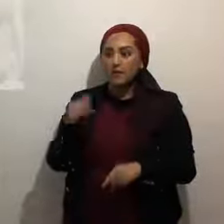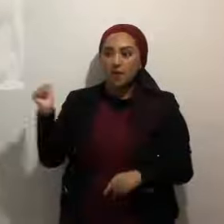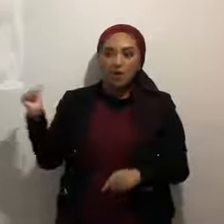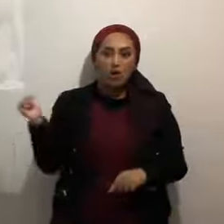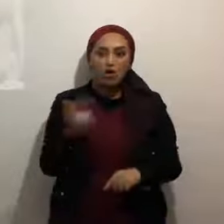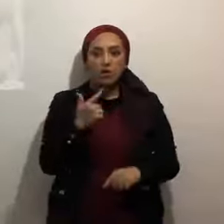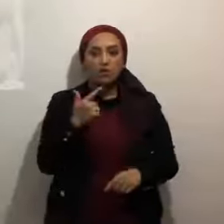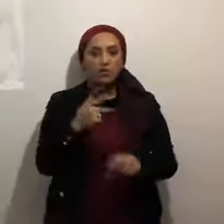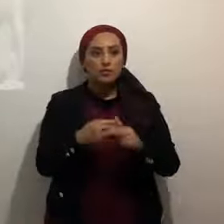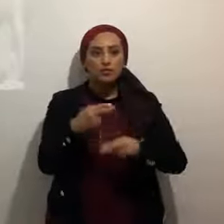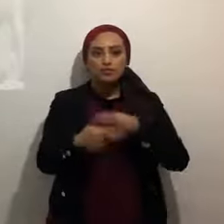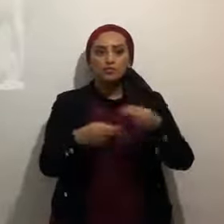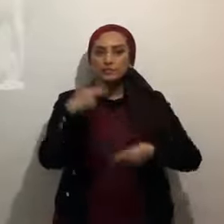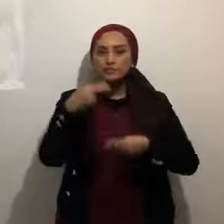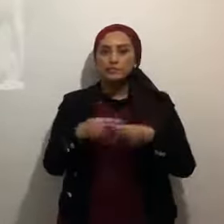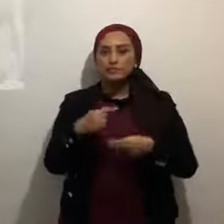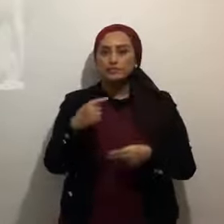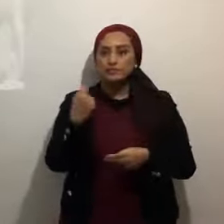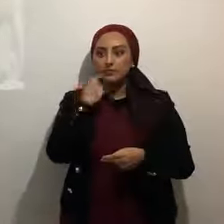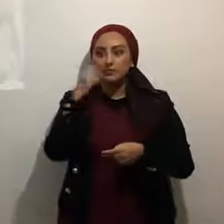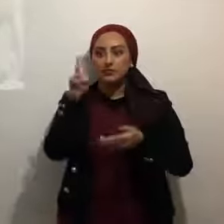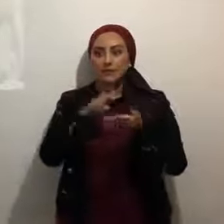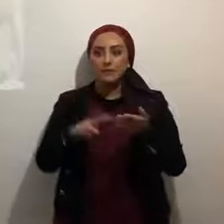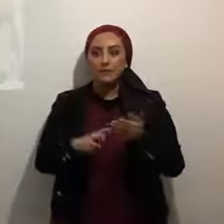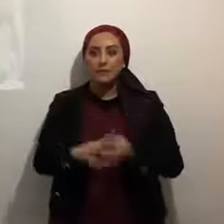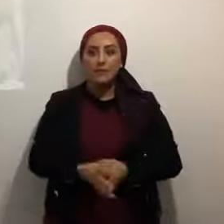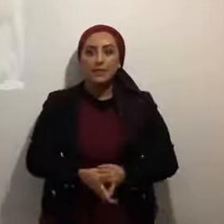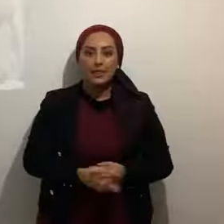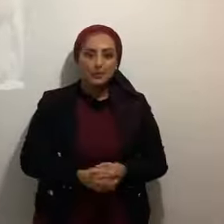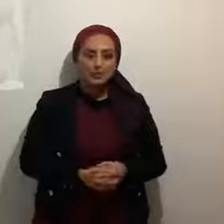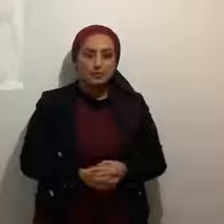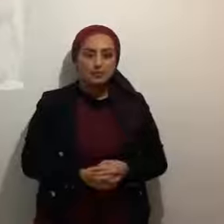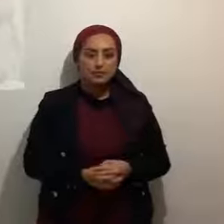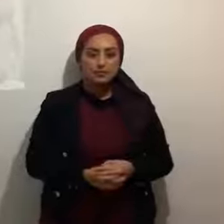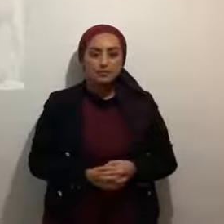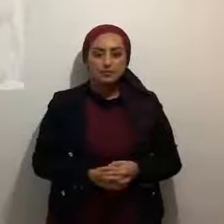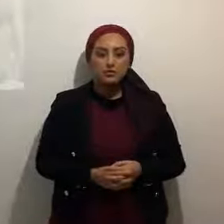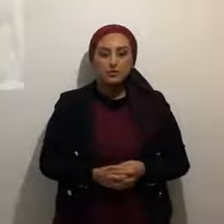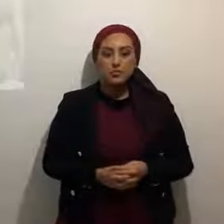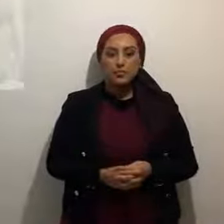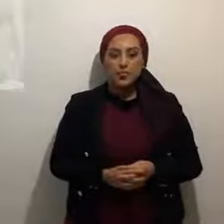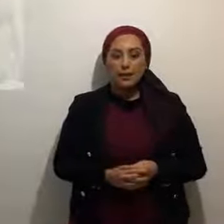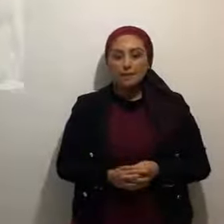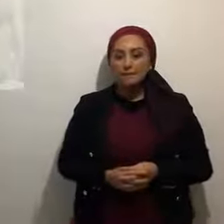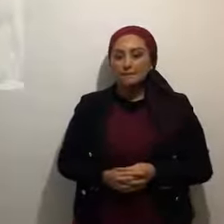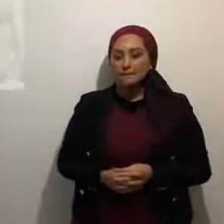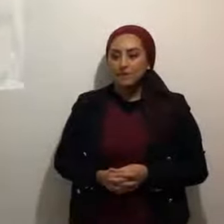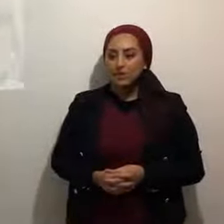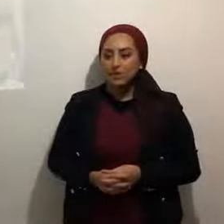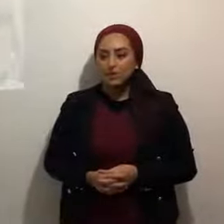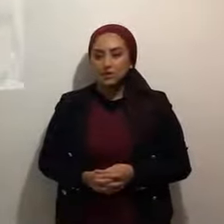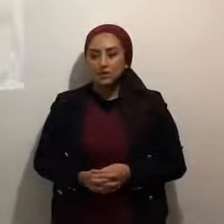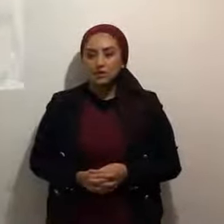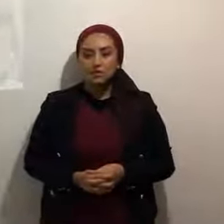humanidad. Lo acabas de ver. Mira, eso que no puse, por amor al Eterno,